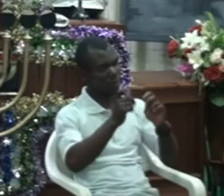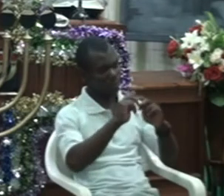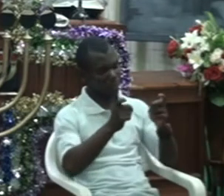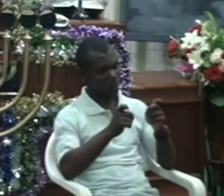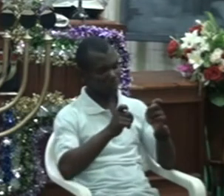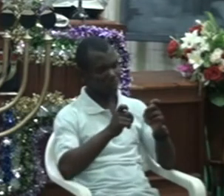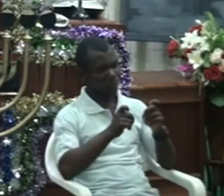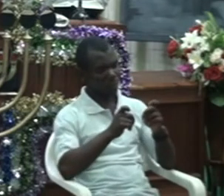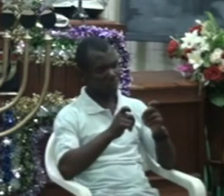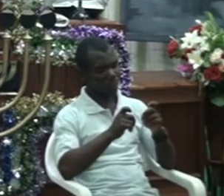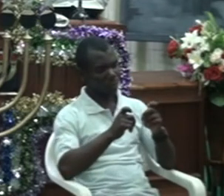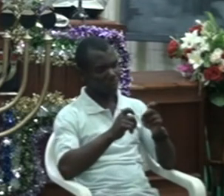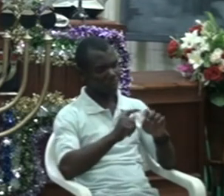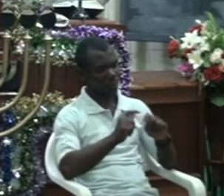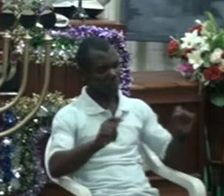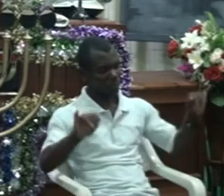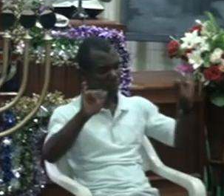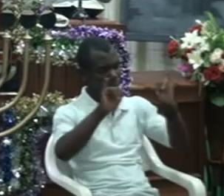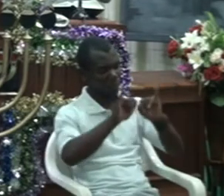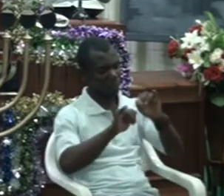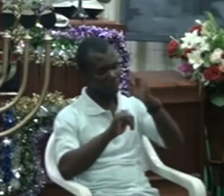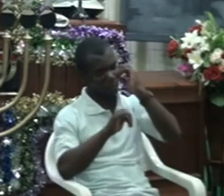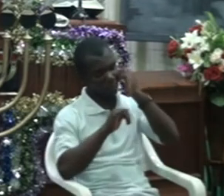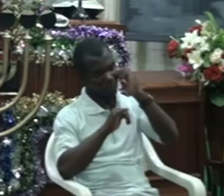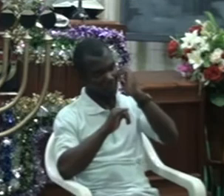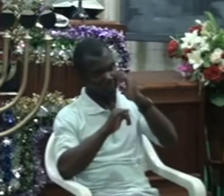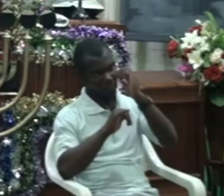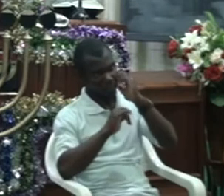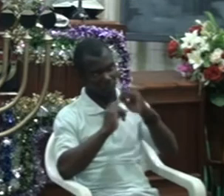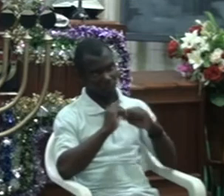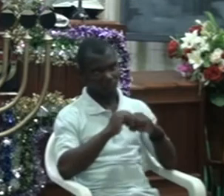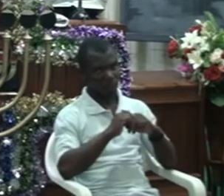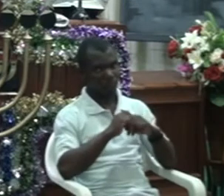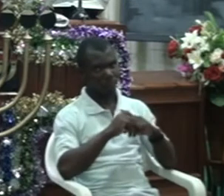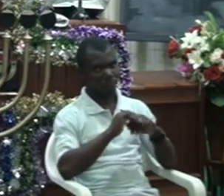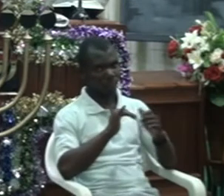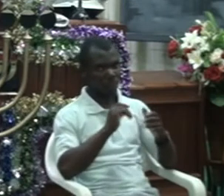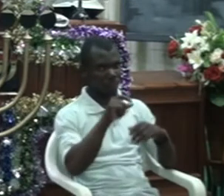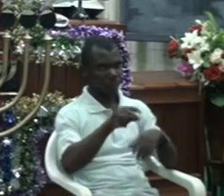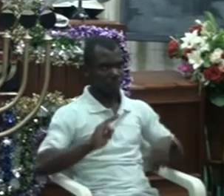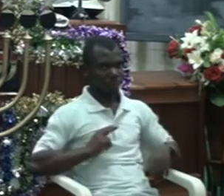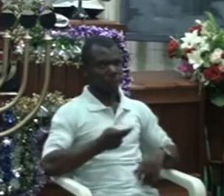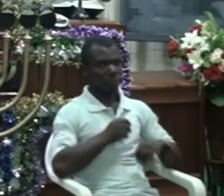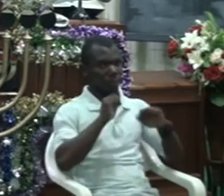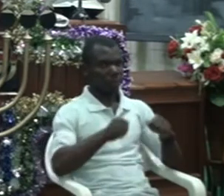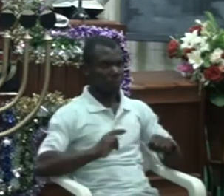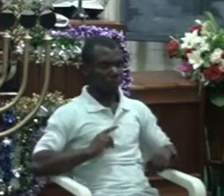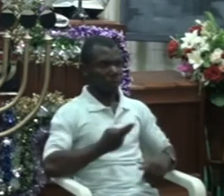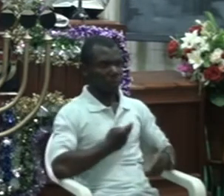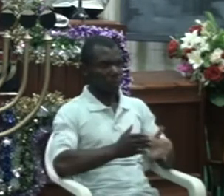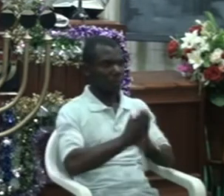Il a posé la question très importante. Soit lié à Moui Moussana. Il reste il qui dû poser si. Que nous devons aussi nous